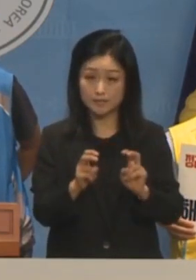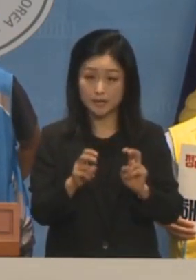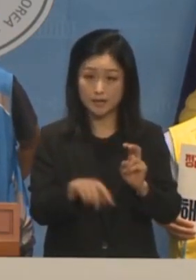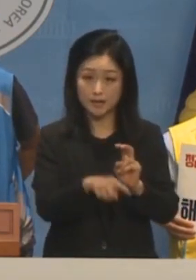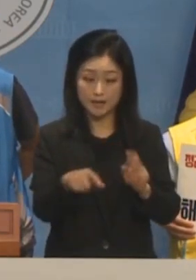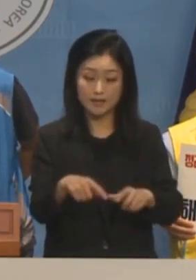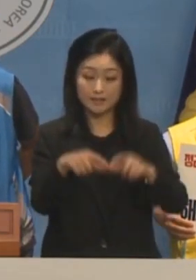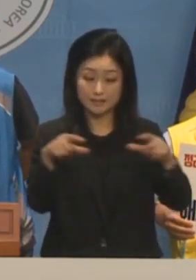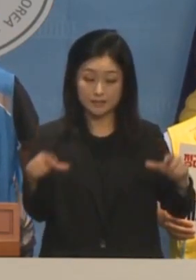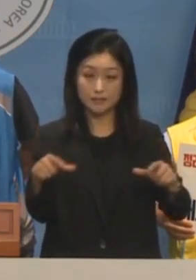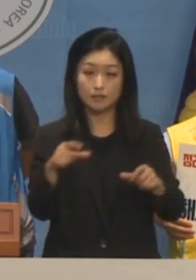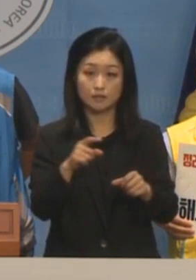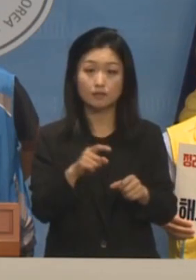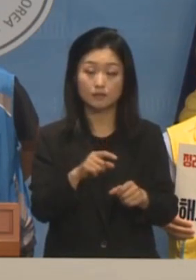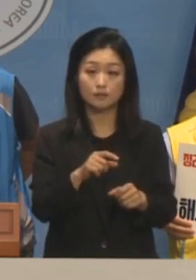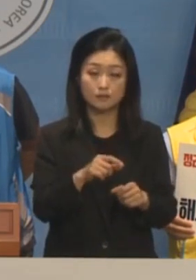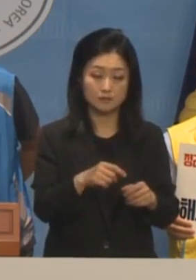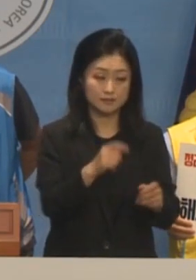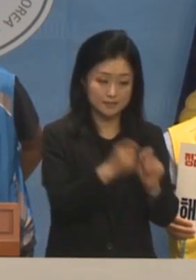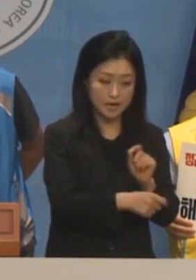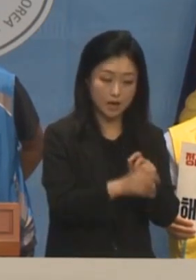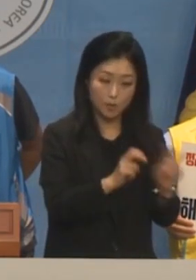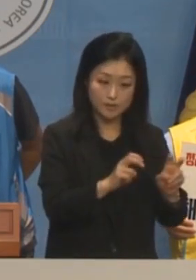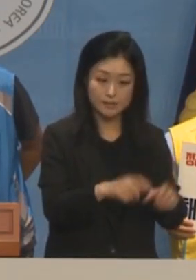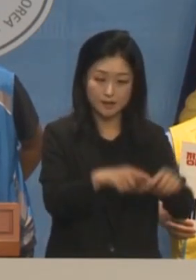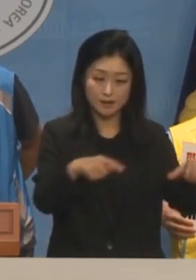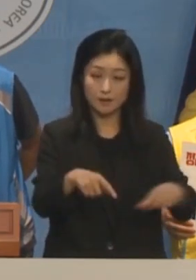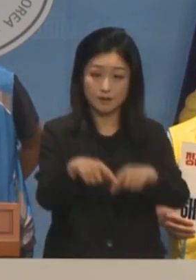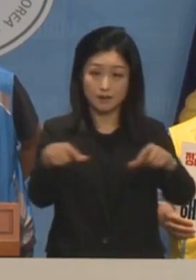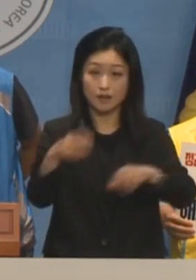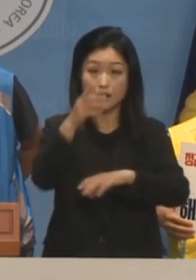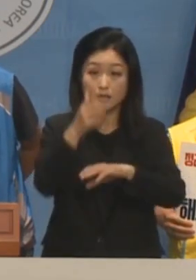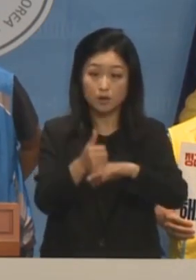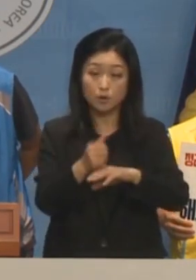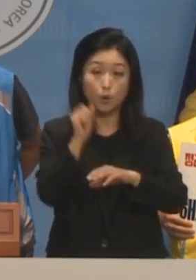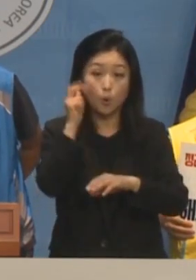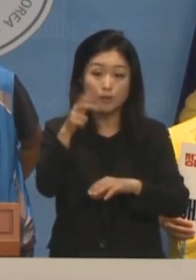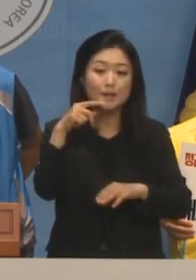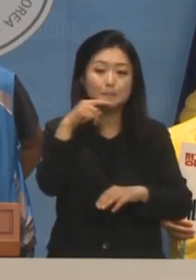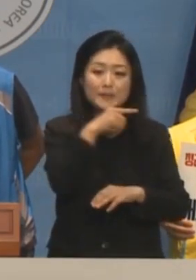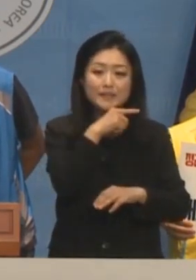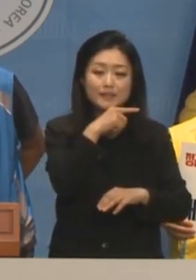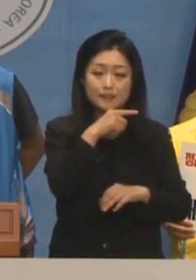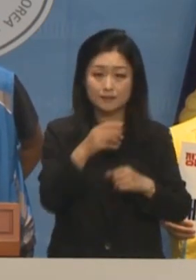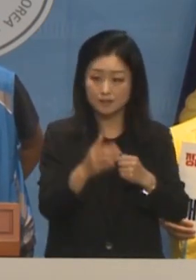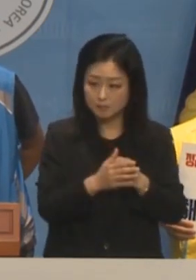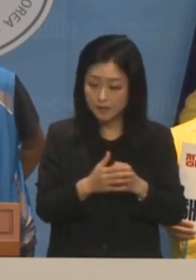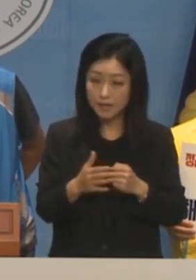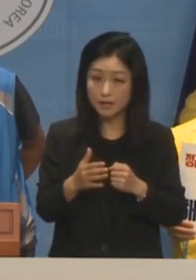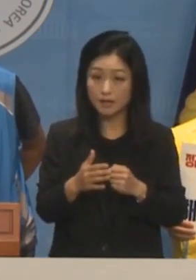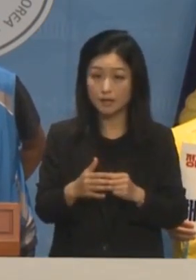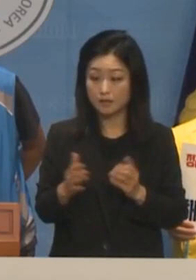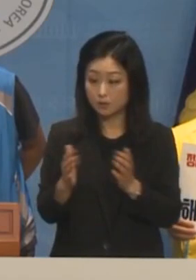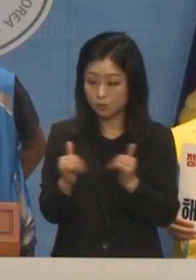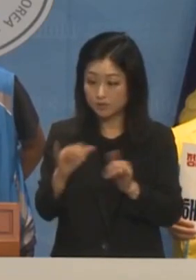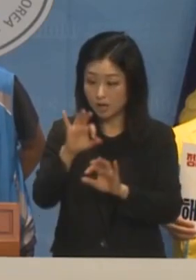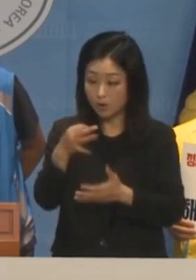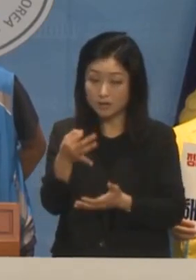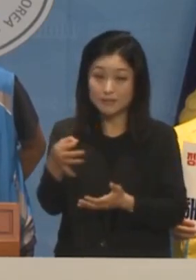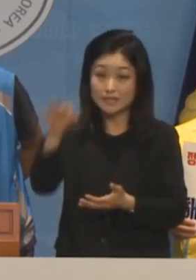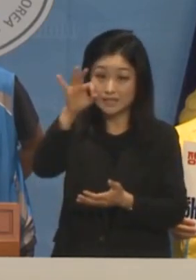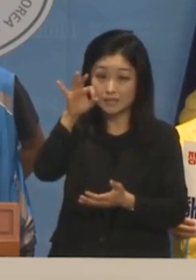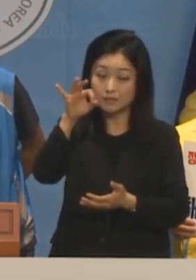데 사용했습니다. 정작 호텔은 지금 막대한 부채로 흑자가 나도 노동자들의 임금을 올려줄